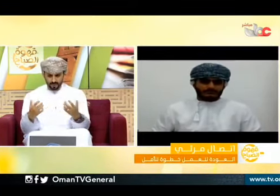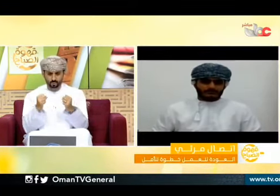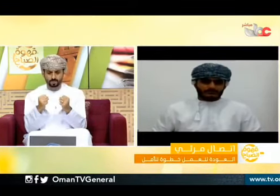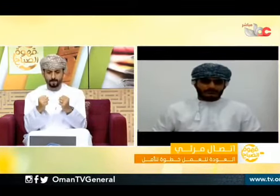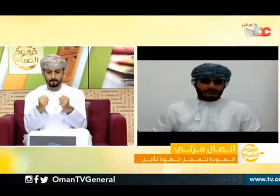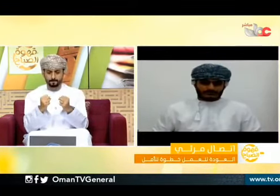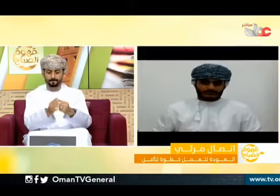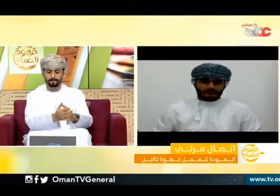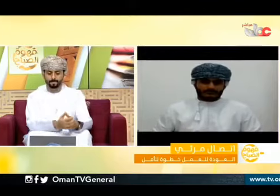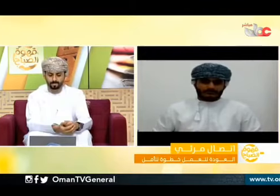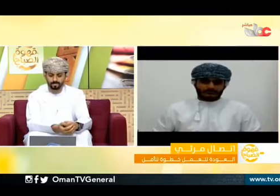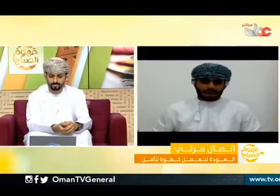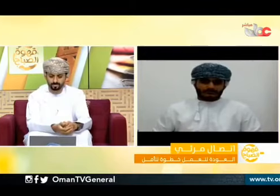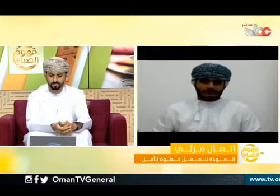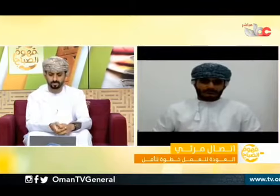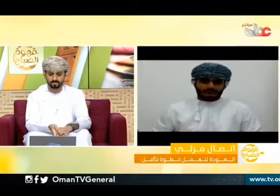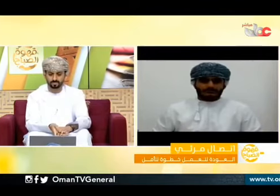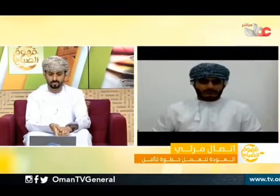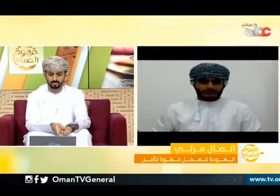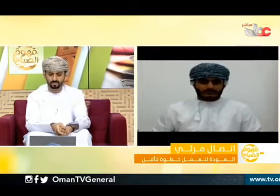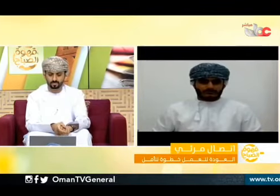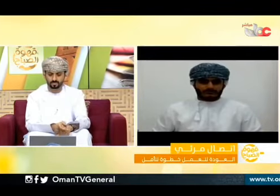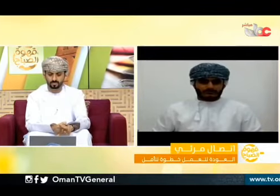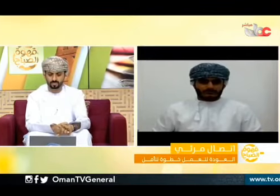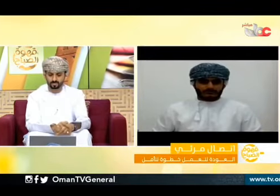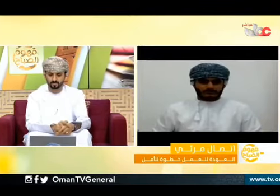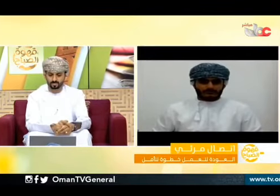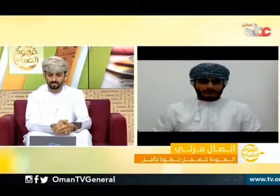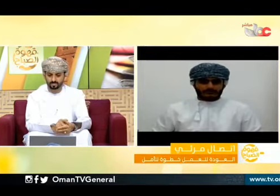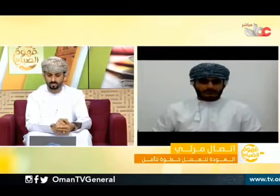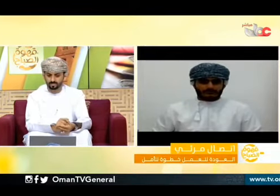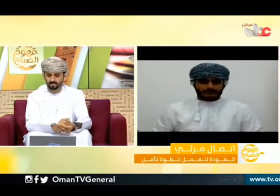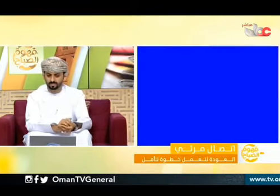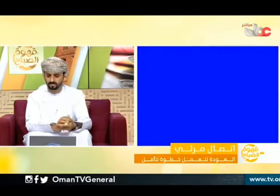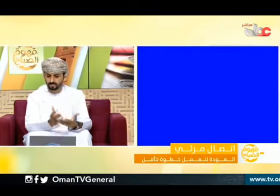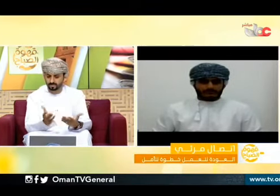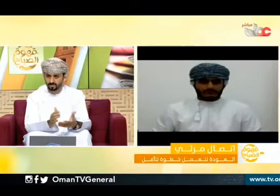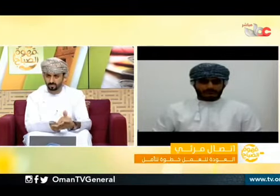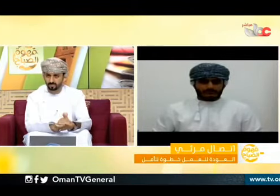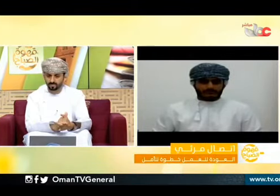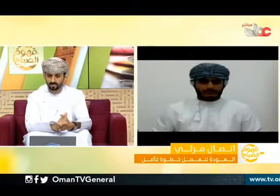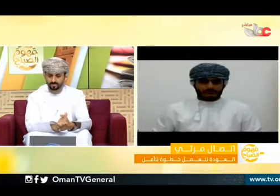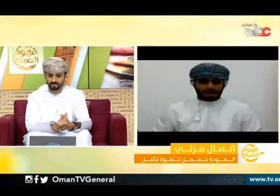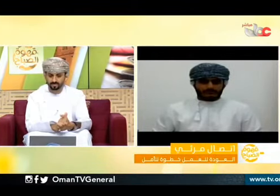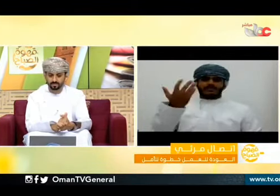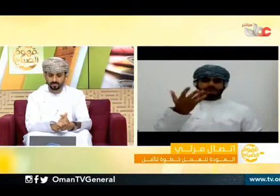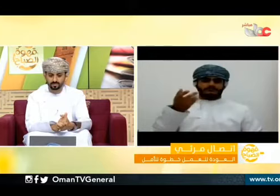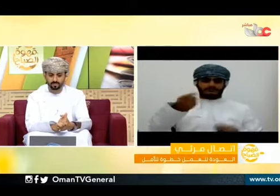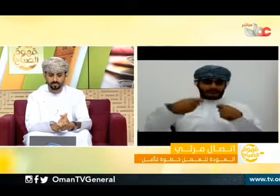تواصل مع الأشخاص الصم، تطلع معهم؟